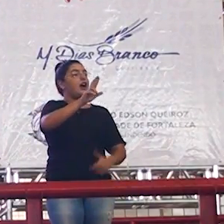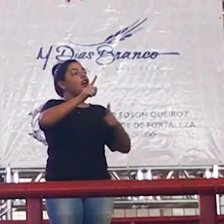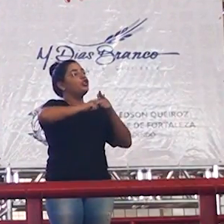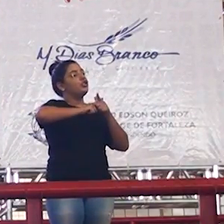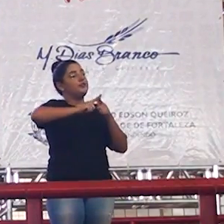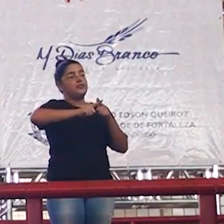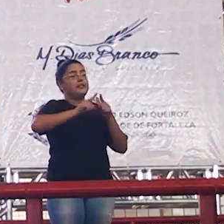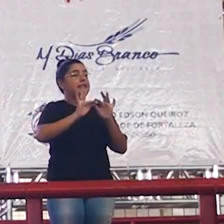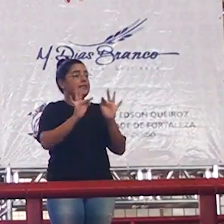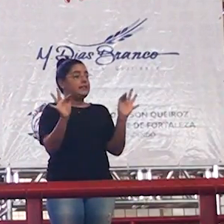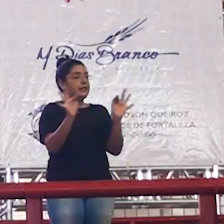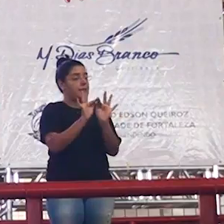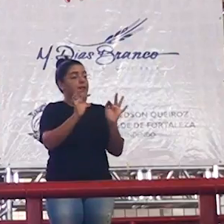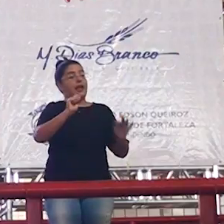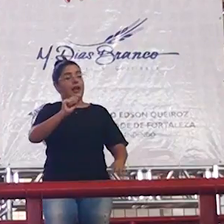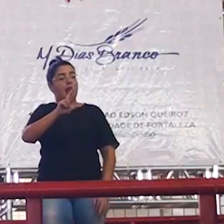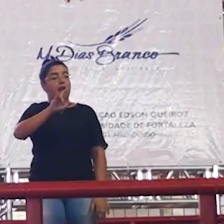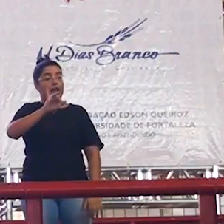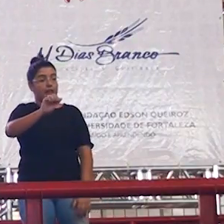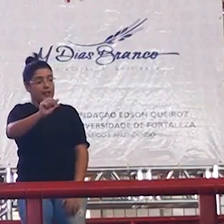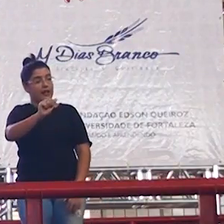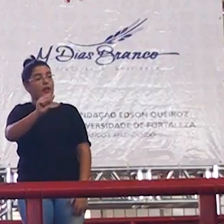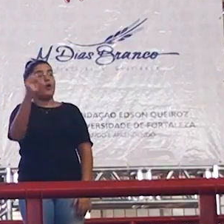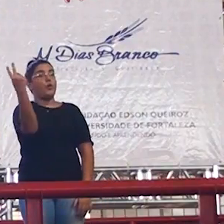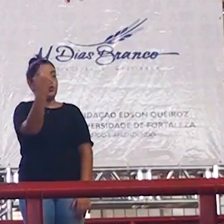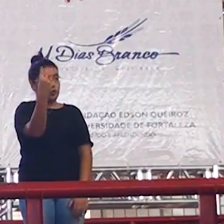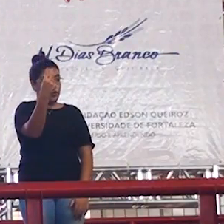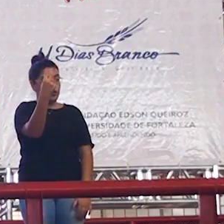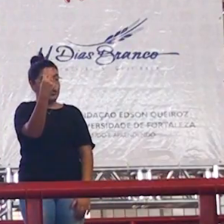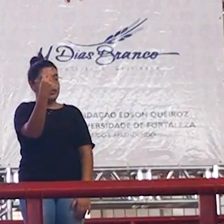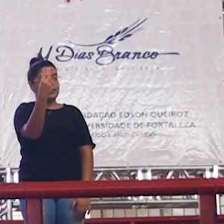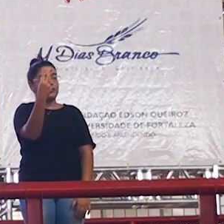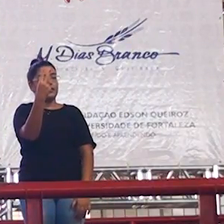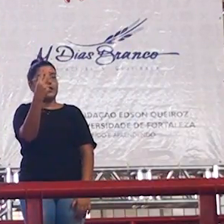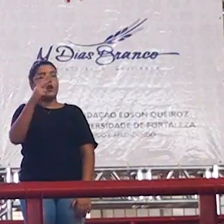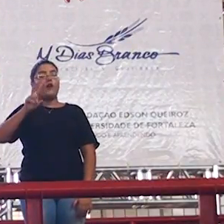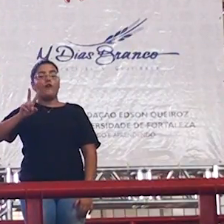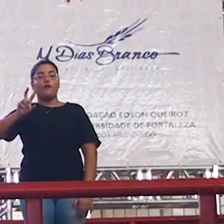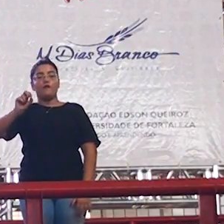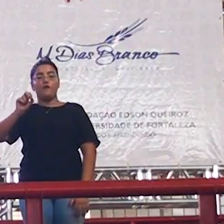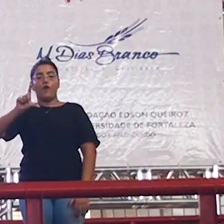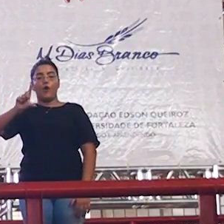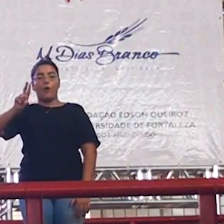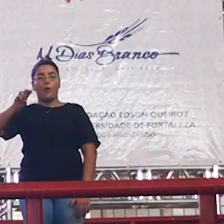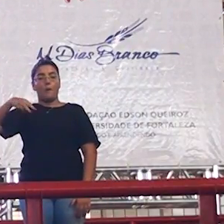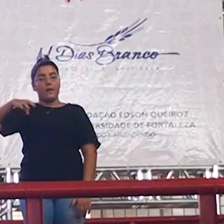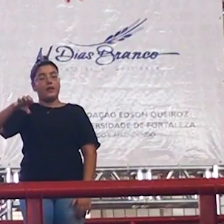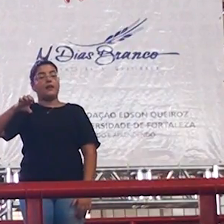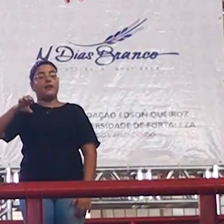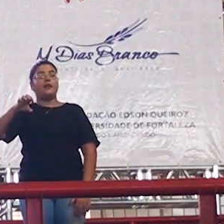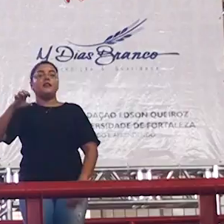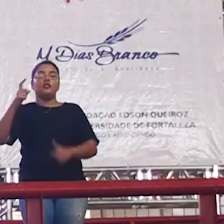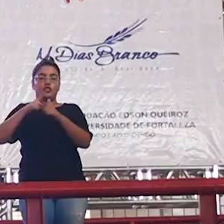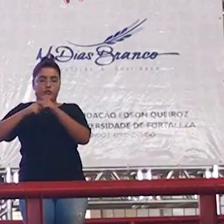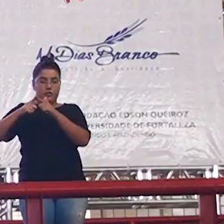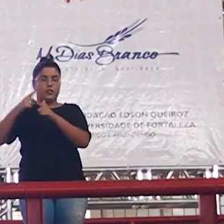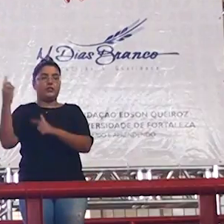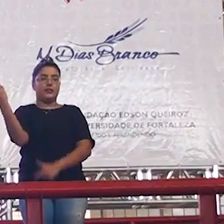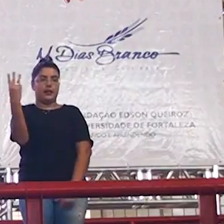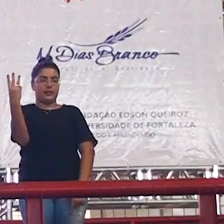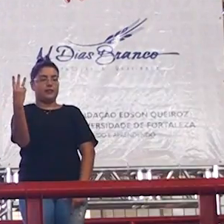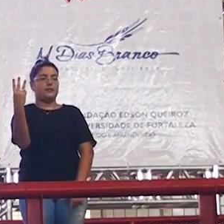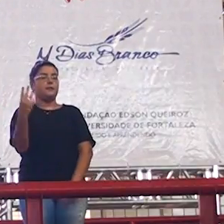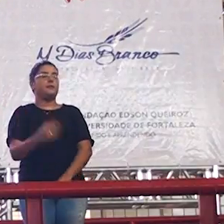divisão, área é a divisão elevada ao quadrado, e se for volume, é essa